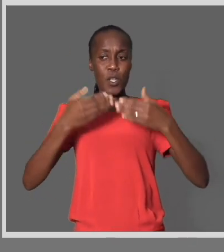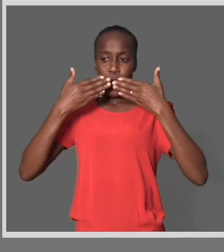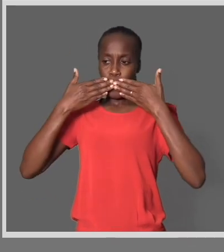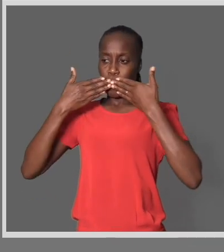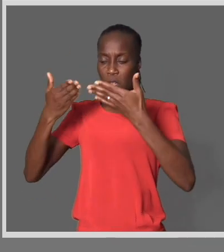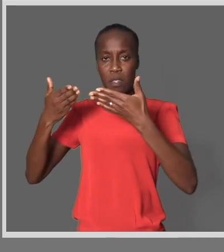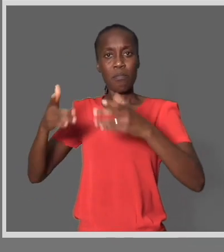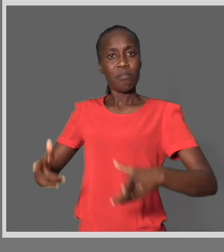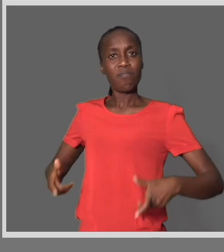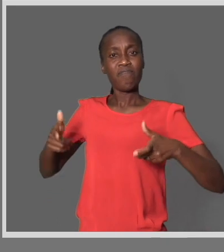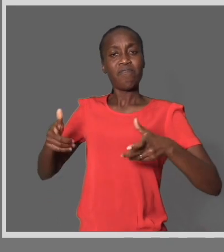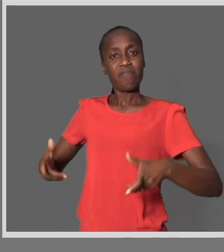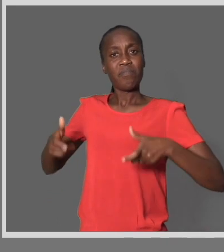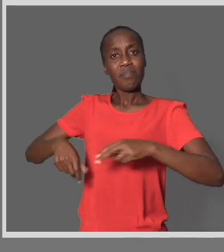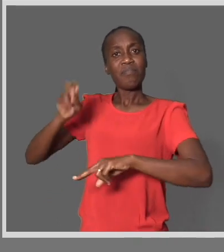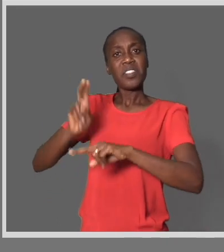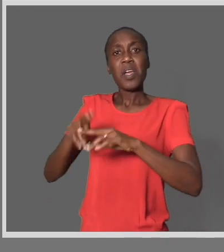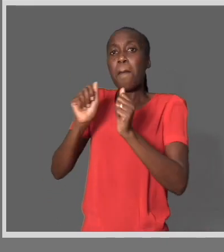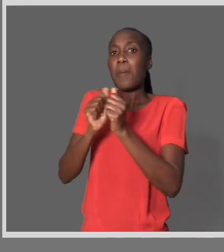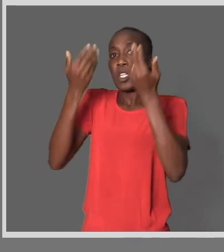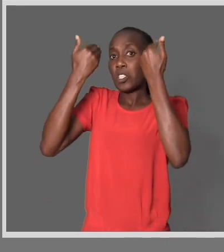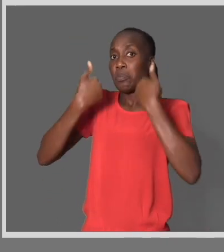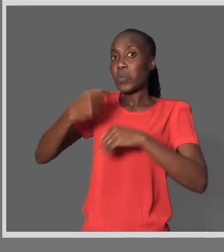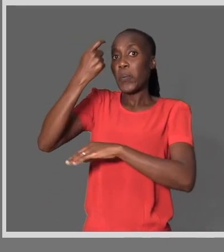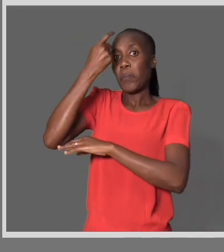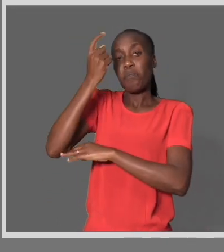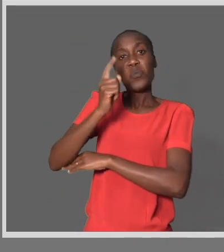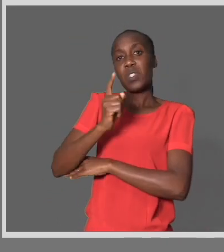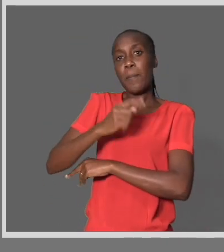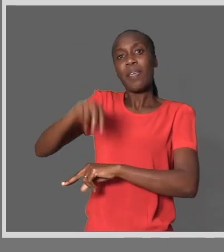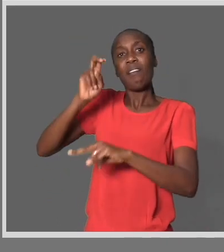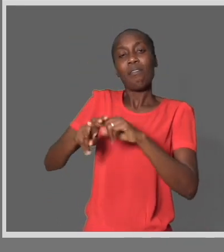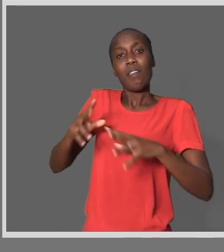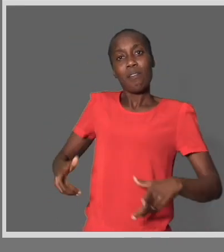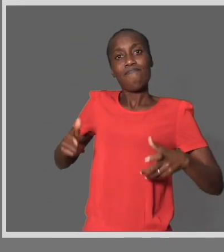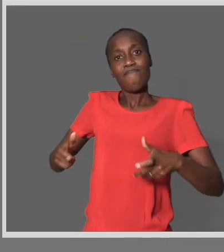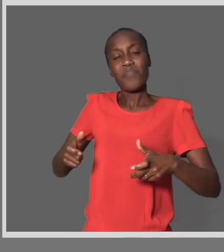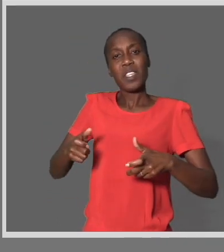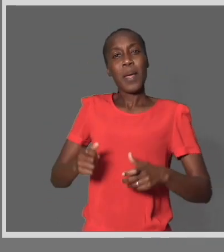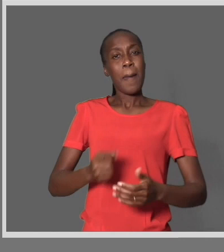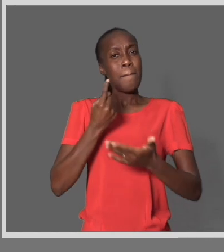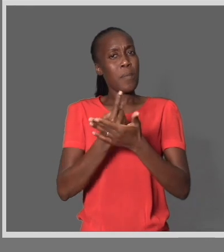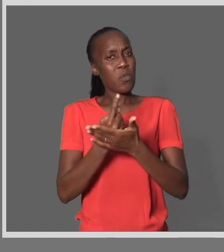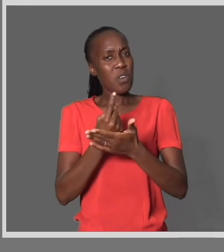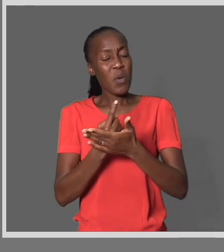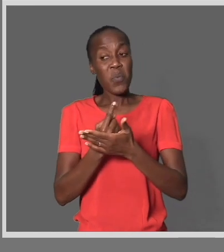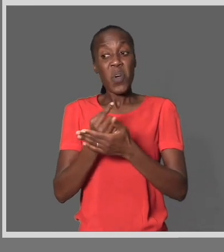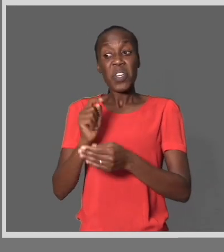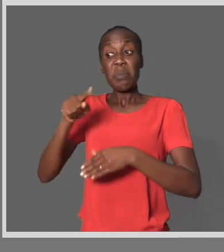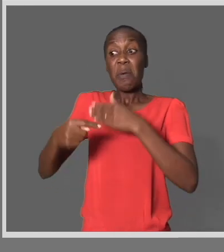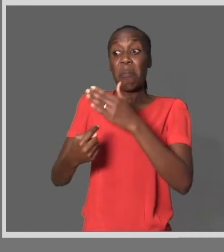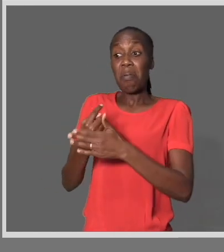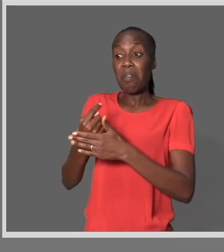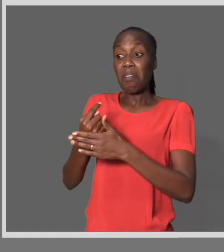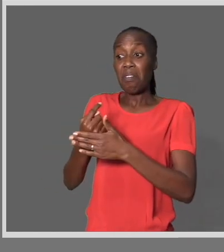roda, né? Mas as pessoas não têm a capacidade de saber qual é a cadeira adequada ou que efeito essa cadeira vai